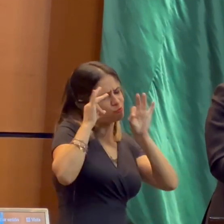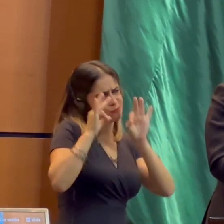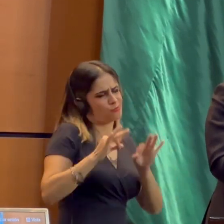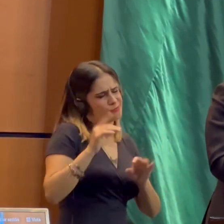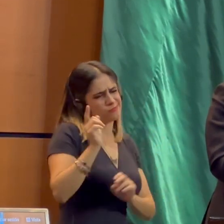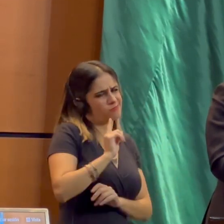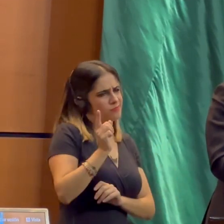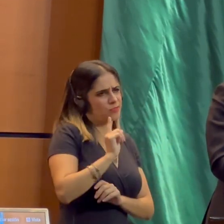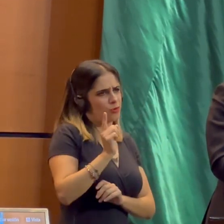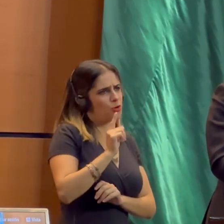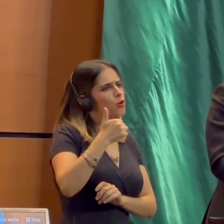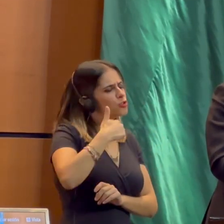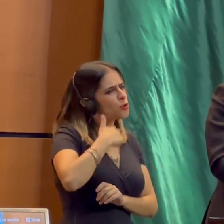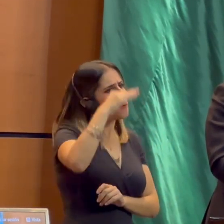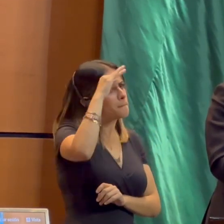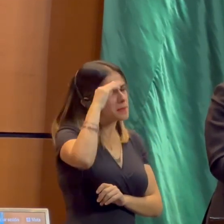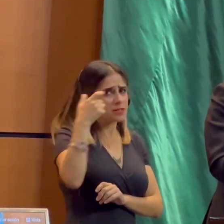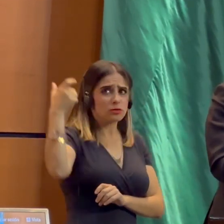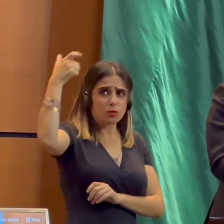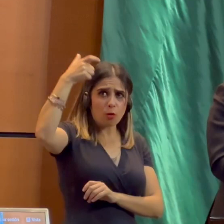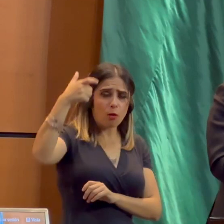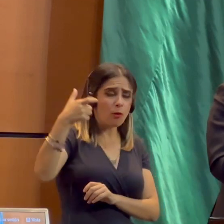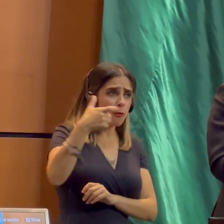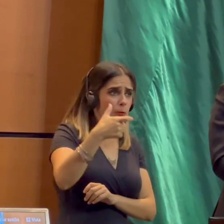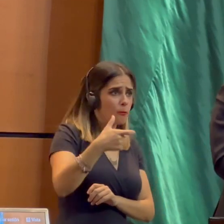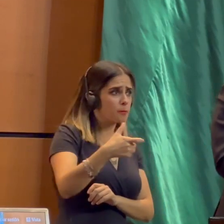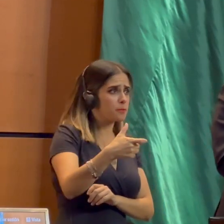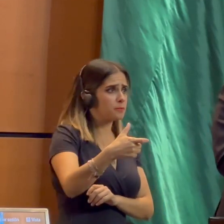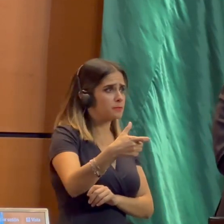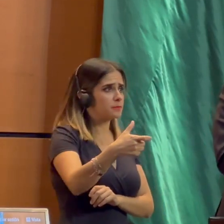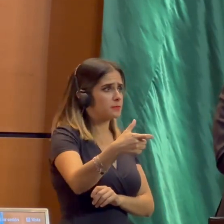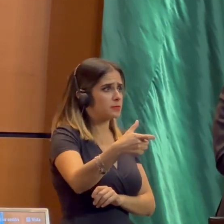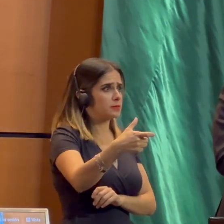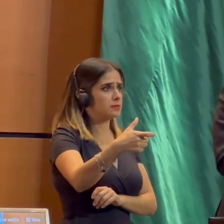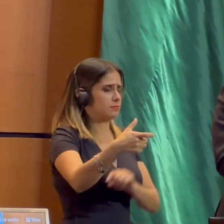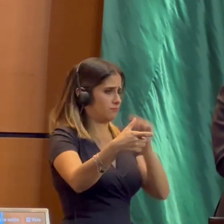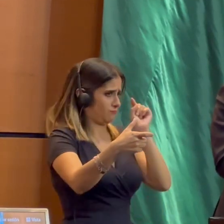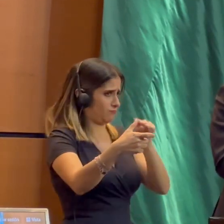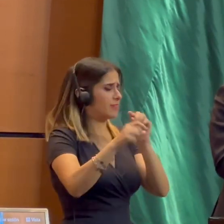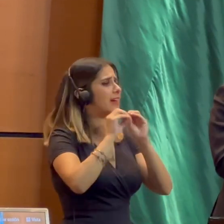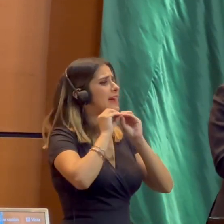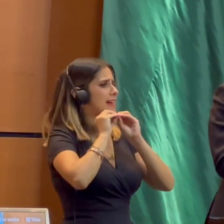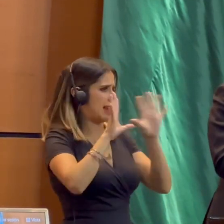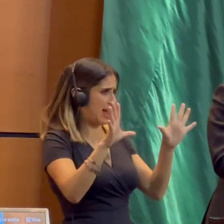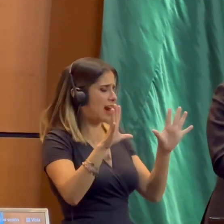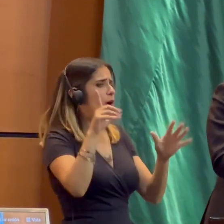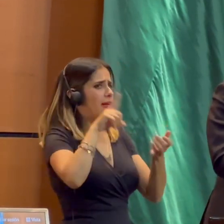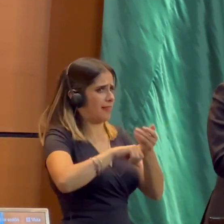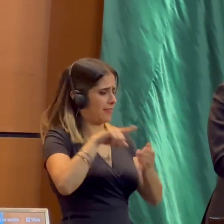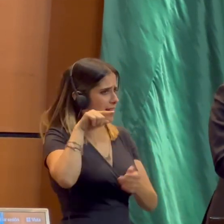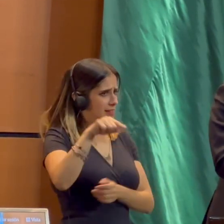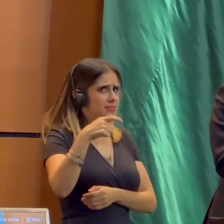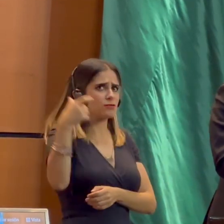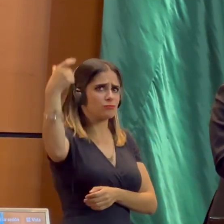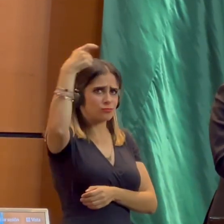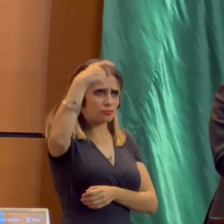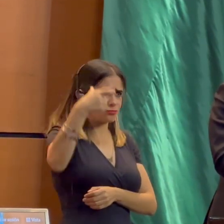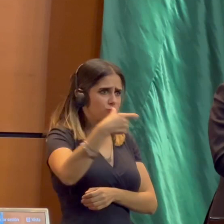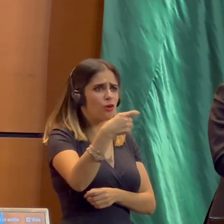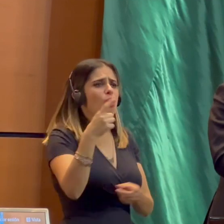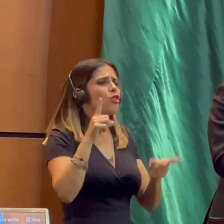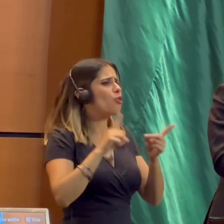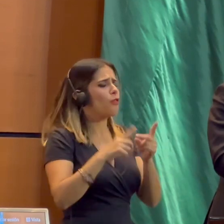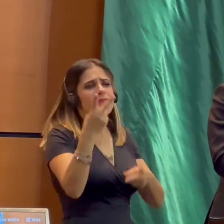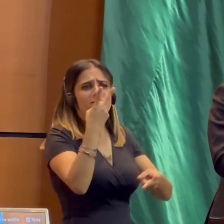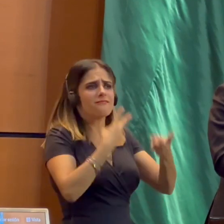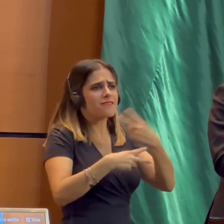た人工知能を搭載した探査機あるいは時間の尺度が地球